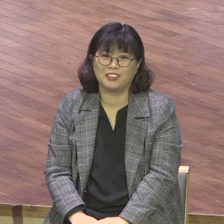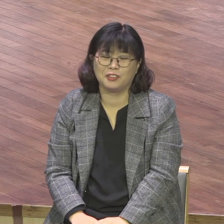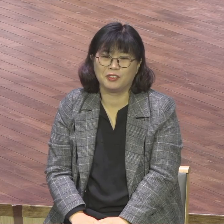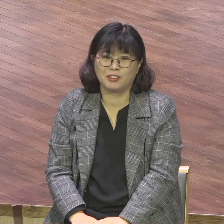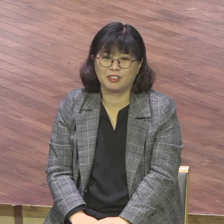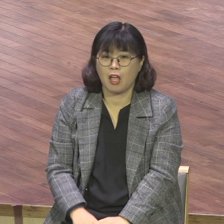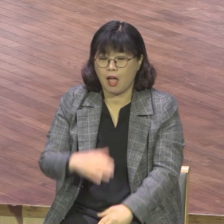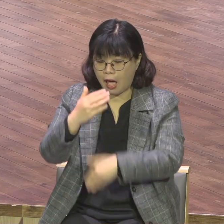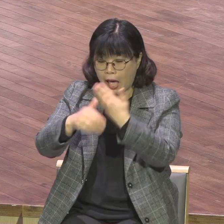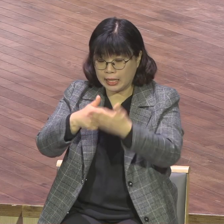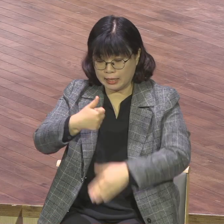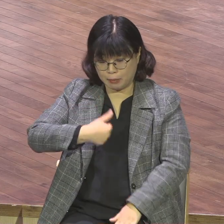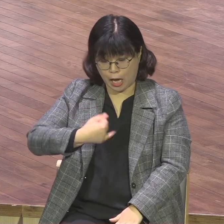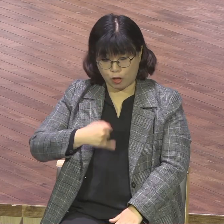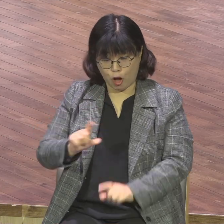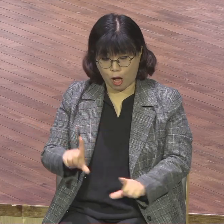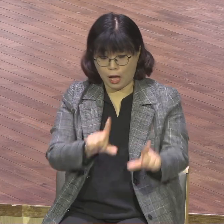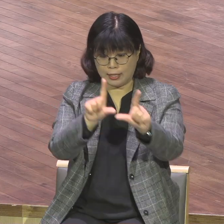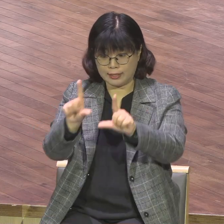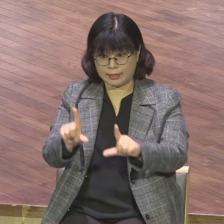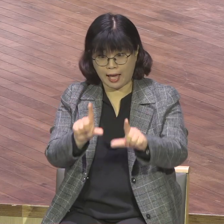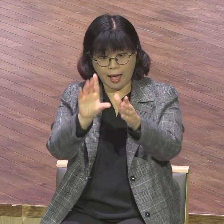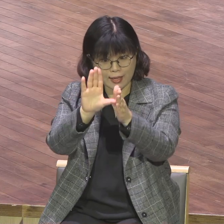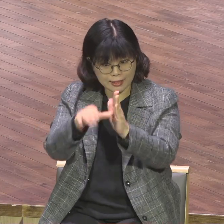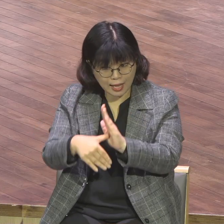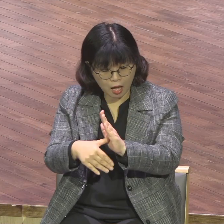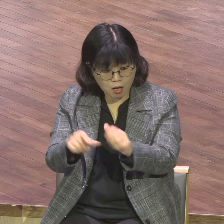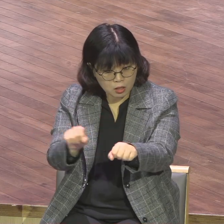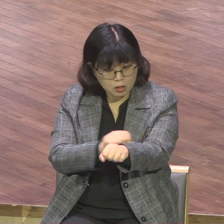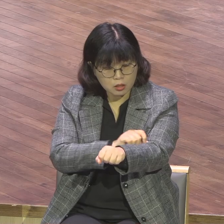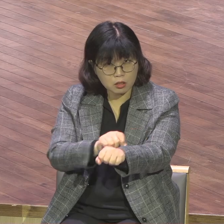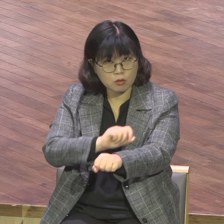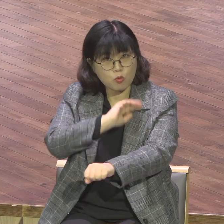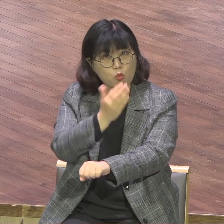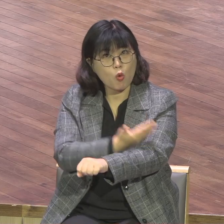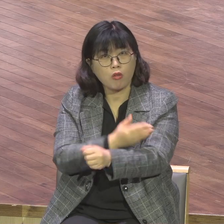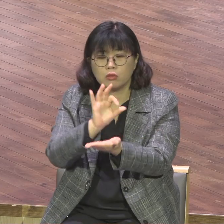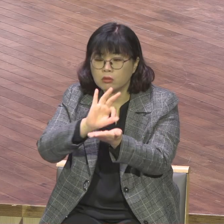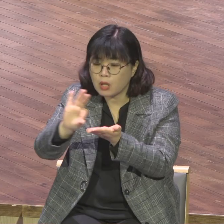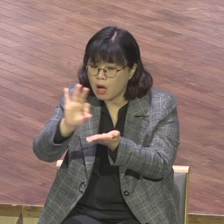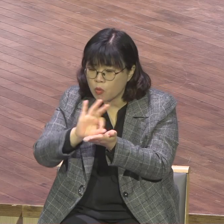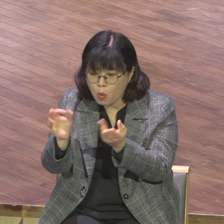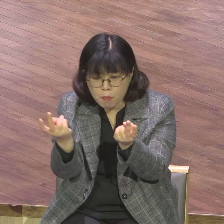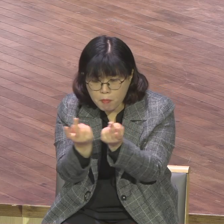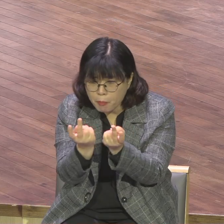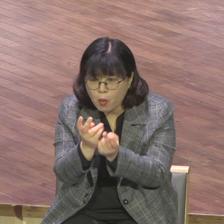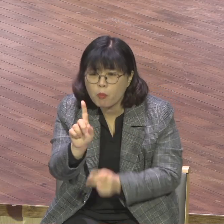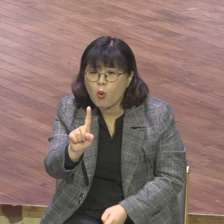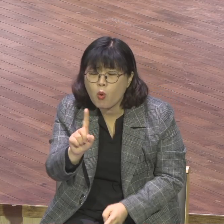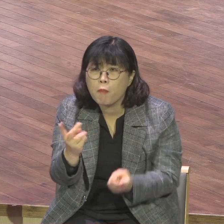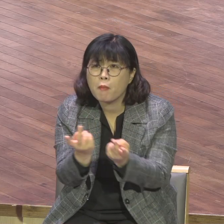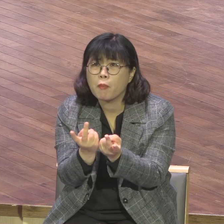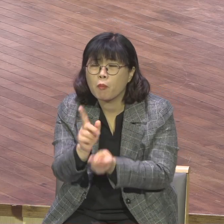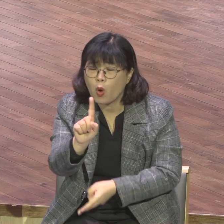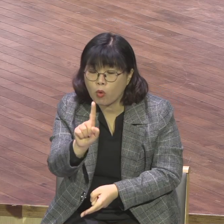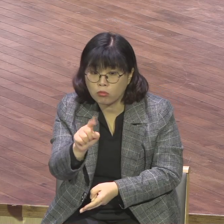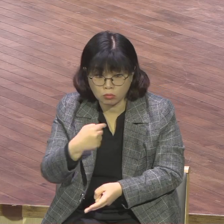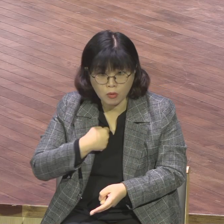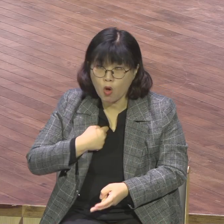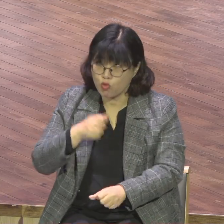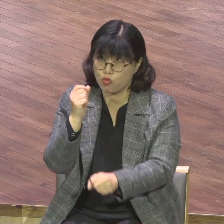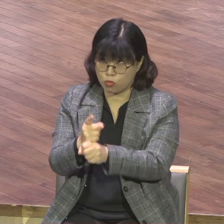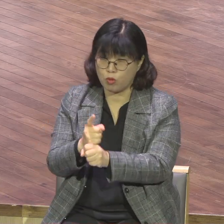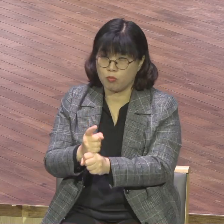현장에서 어떤 삶, 어떤 특권을 사용해야 되느냐, 특권이 있는데 이걸 어떻게 사용해야 되느냐,